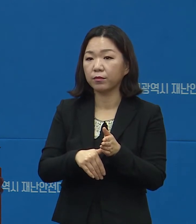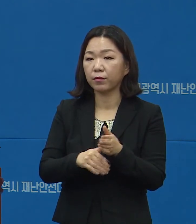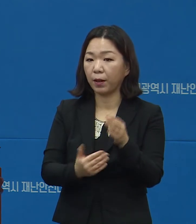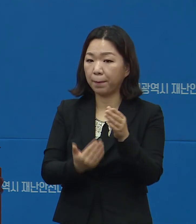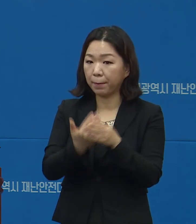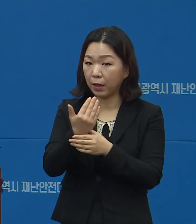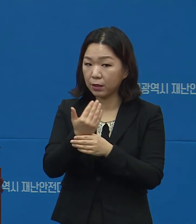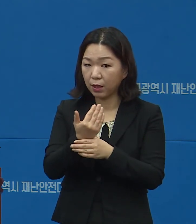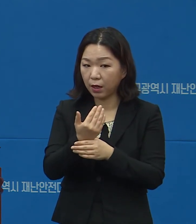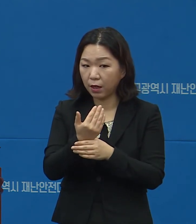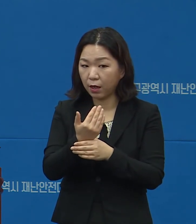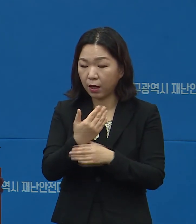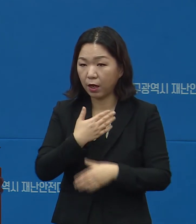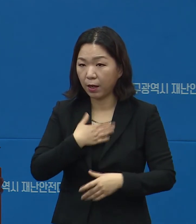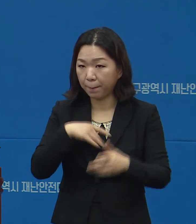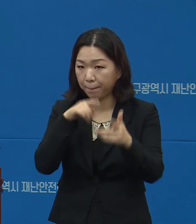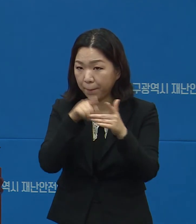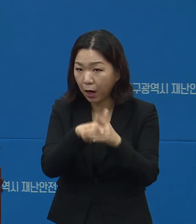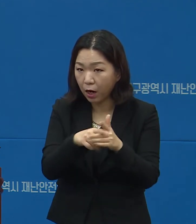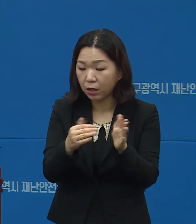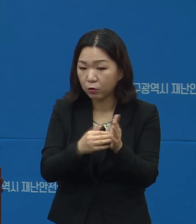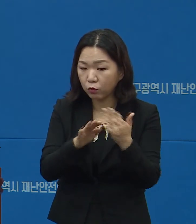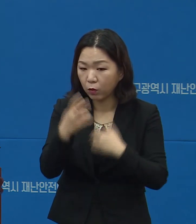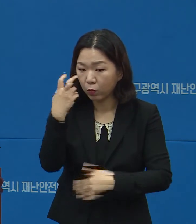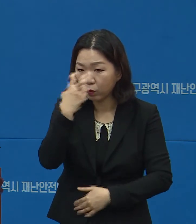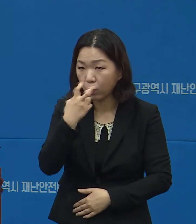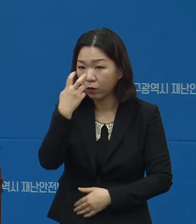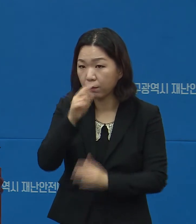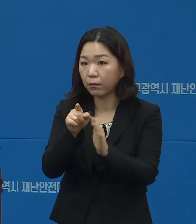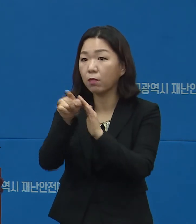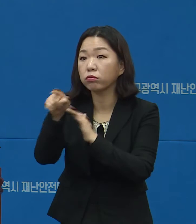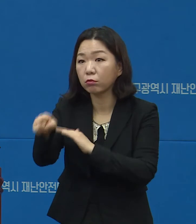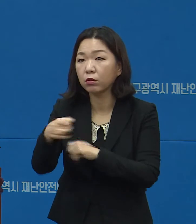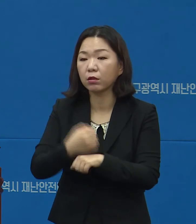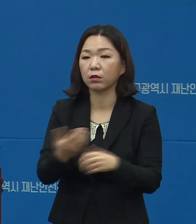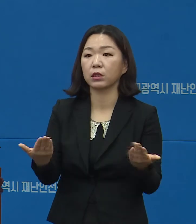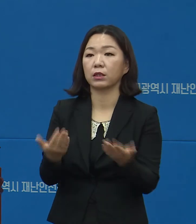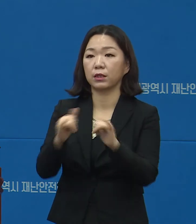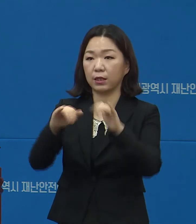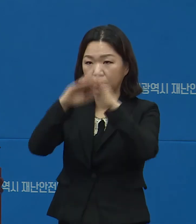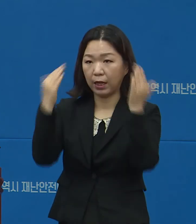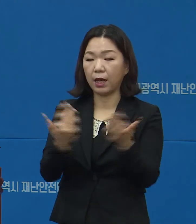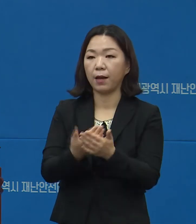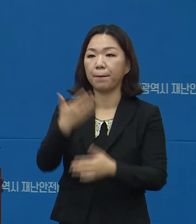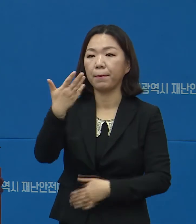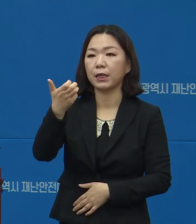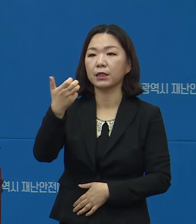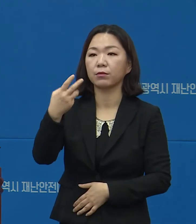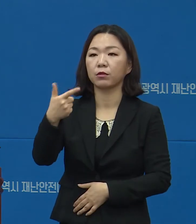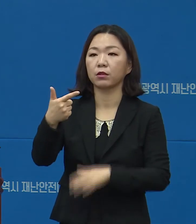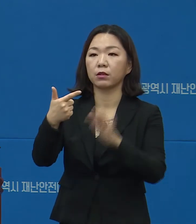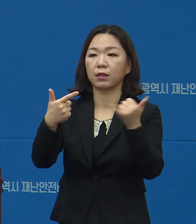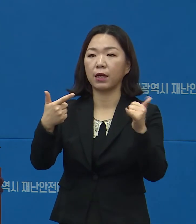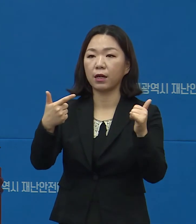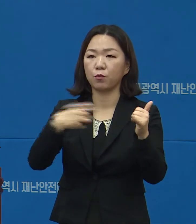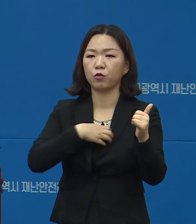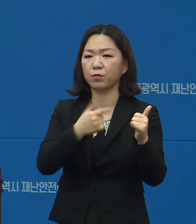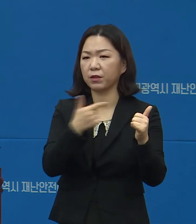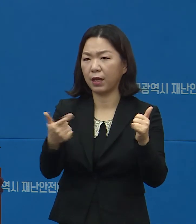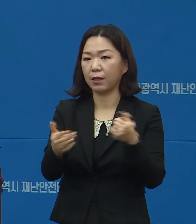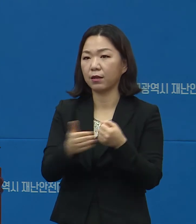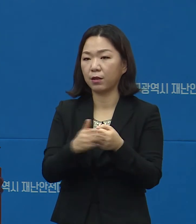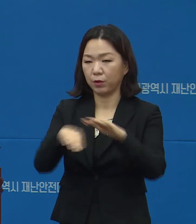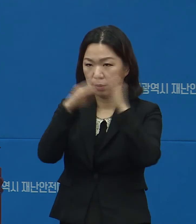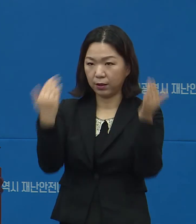발생 사실을 인지하고 저희가 역학조사를 실제 나가서 근무자 전원 86명을 저희가 고위험군으로 보고